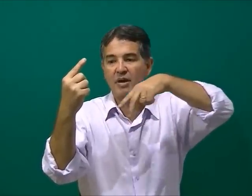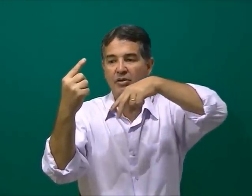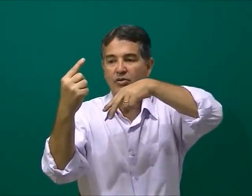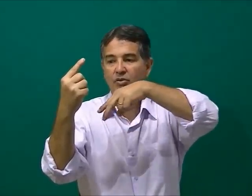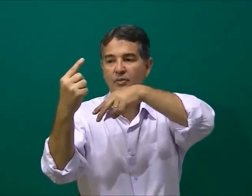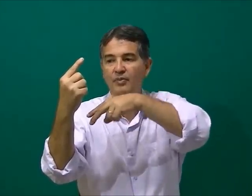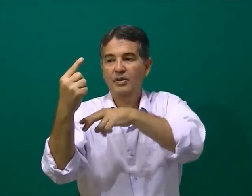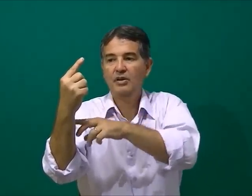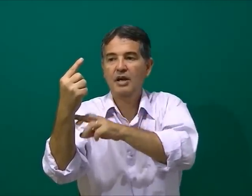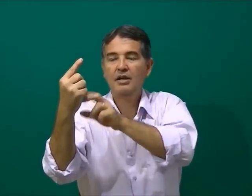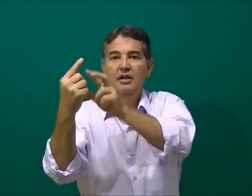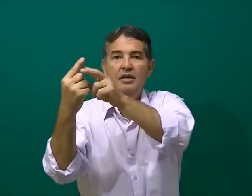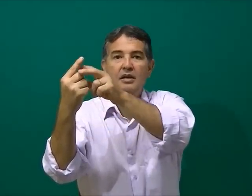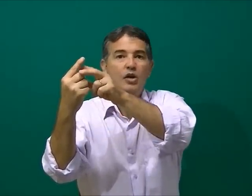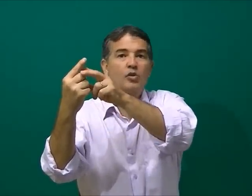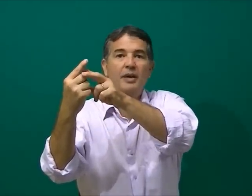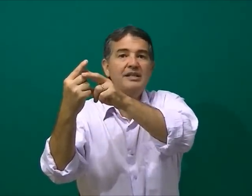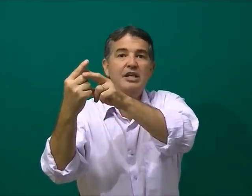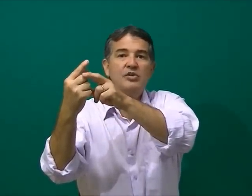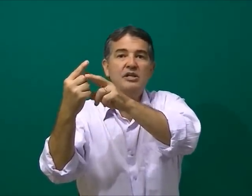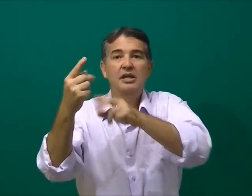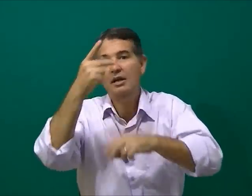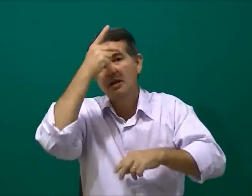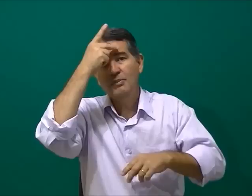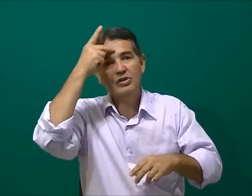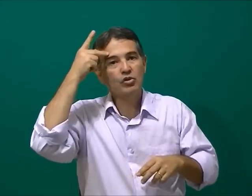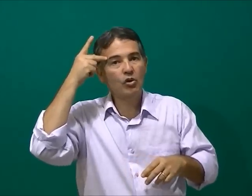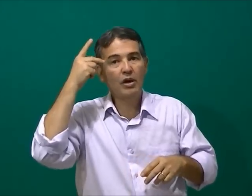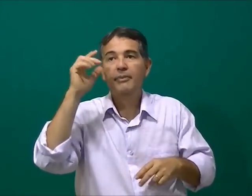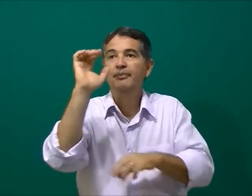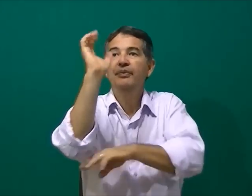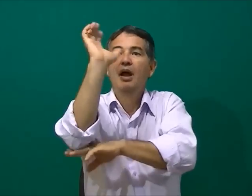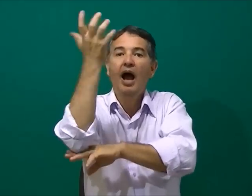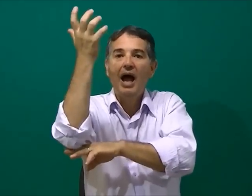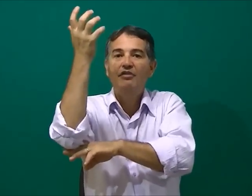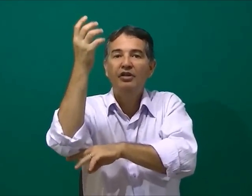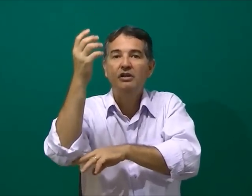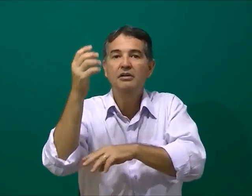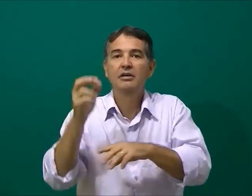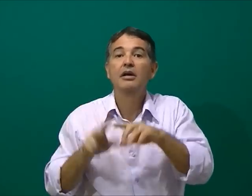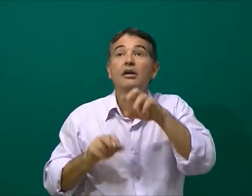movimento e aqui. Eu não preciso dizer pessoa, árvore,